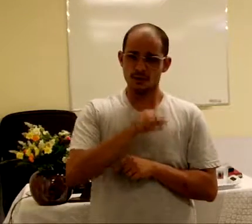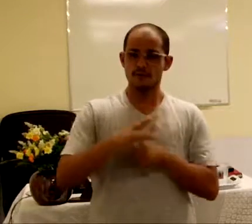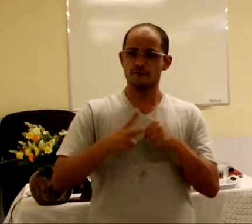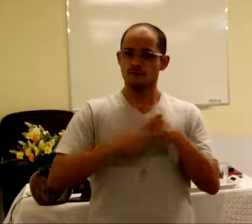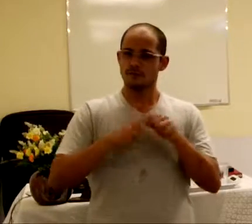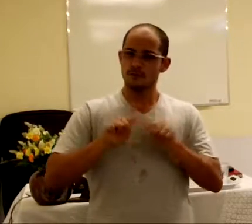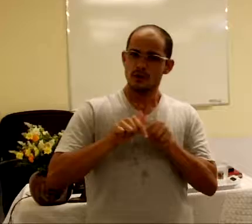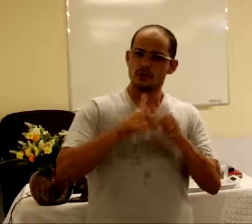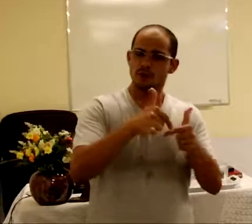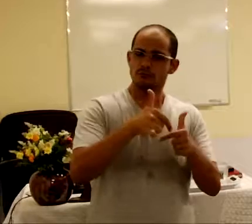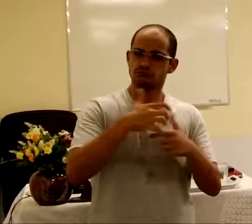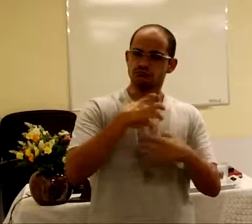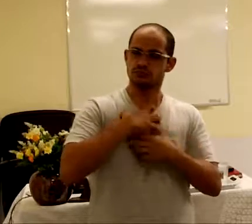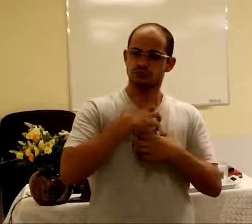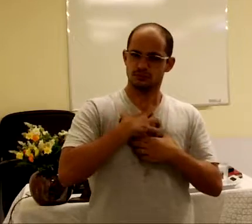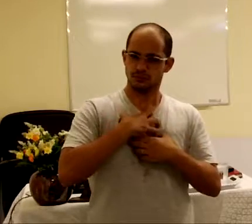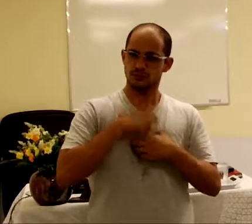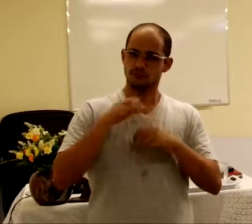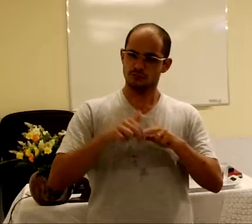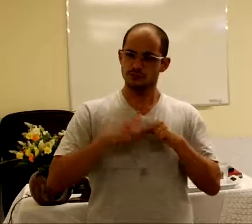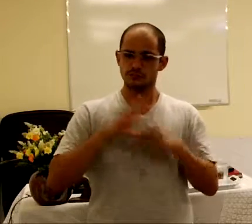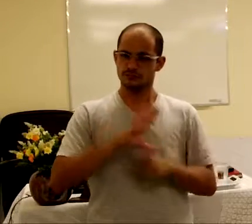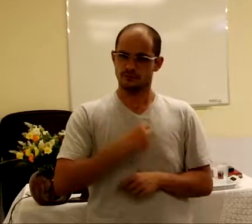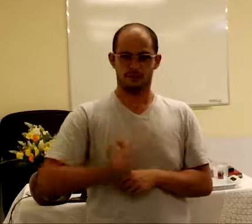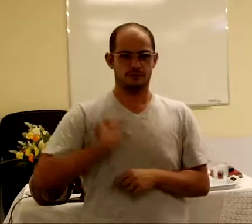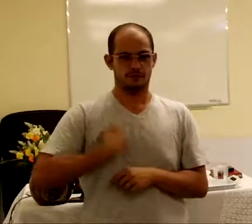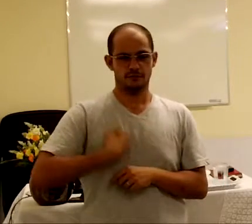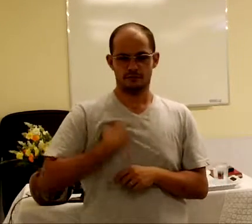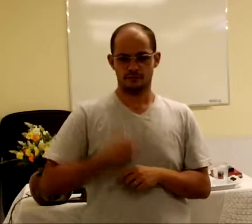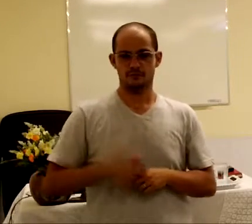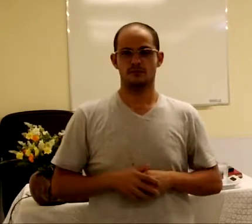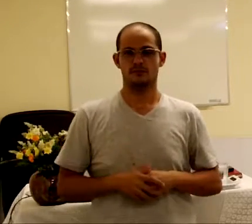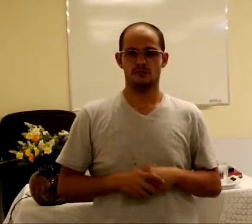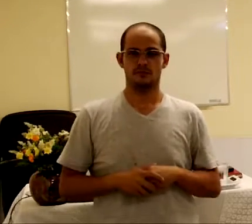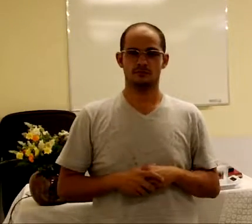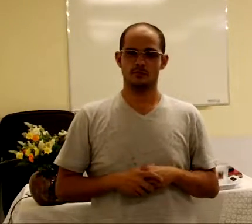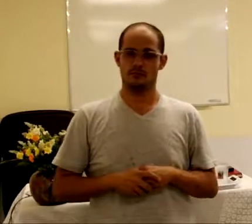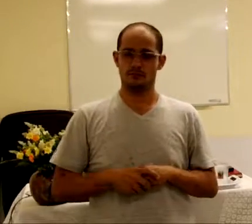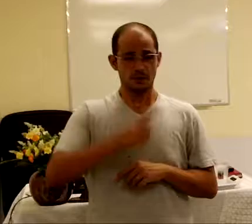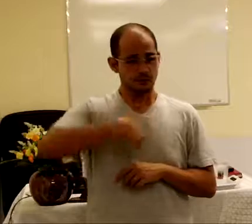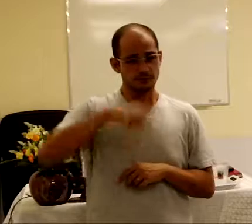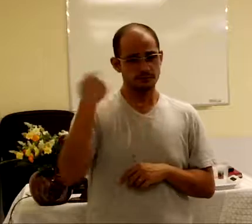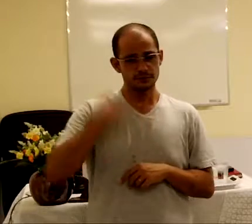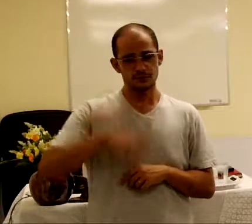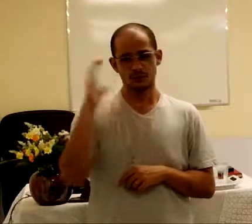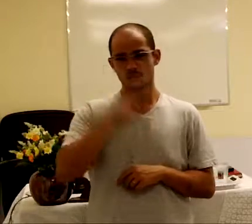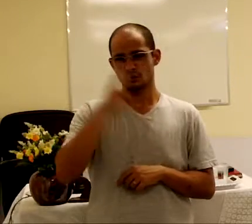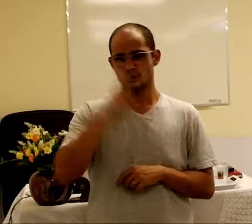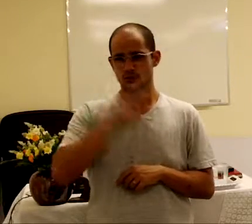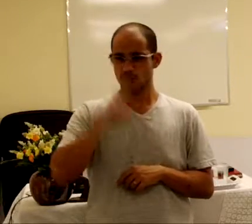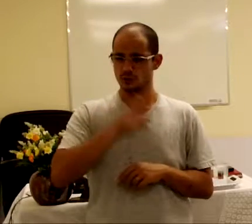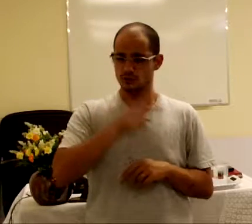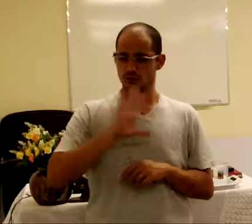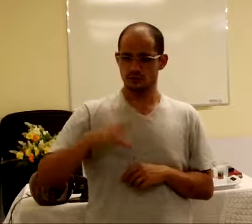sentimento. Então preciso que a gente também viva isso. Isso está sendo urgente para nós, no contexto